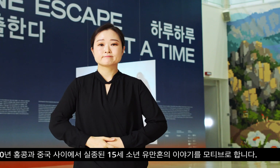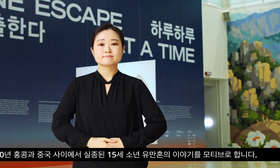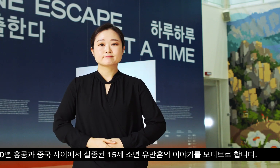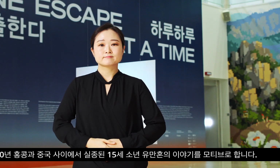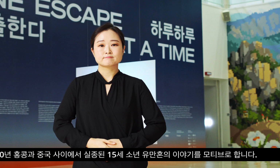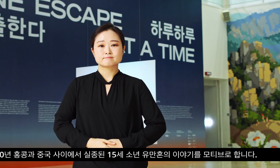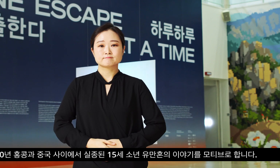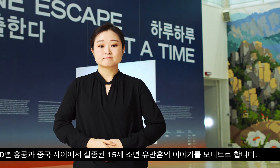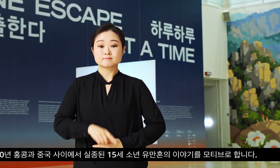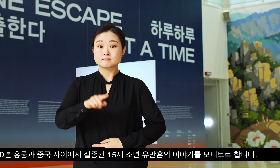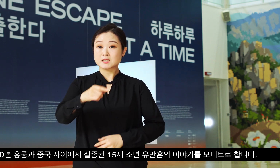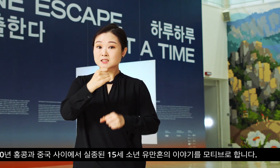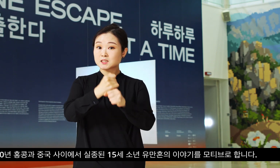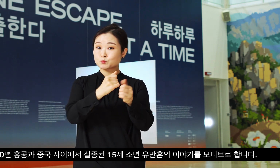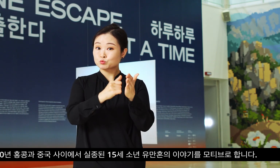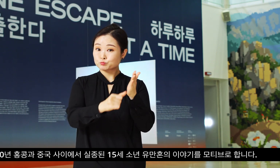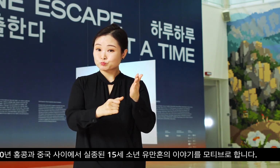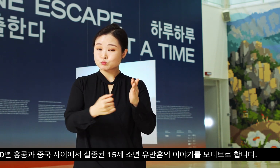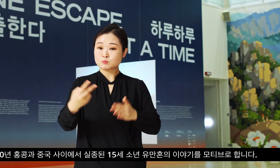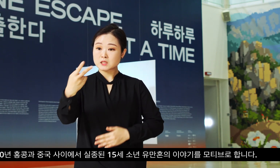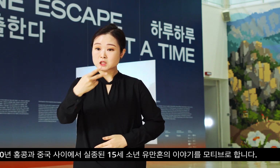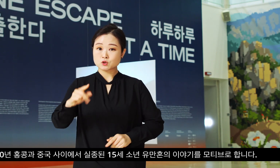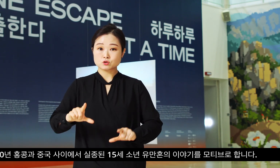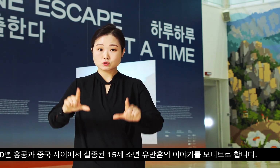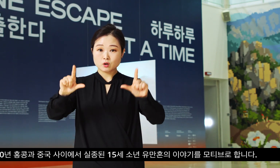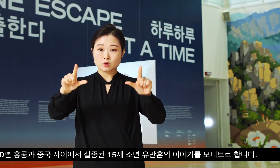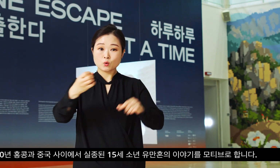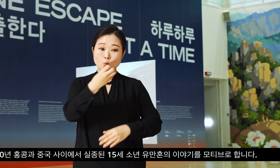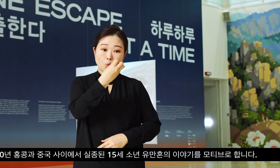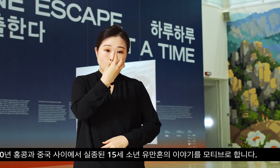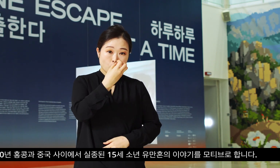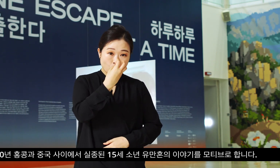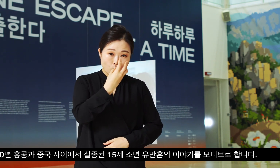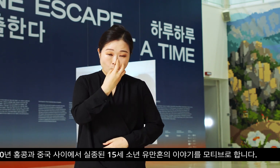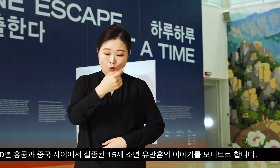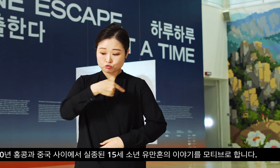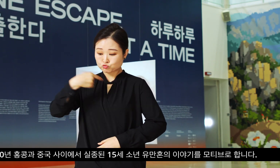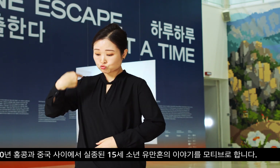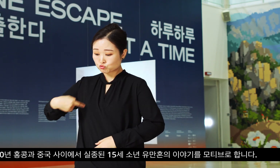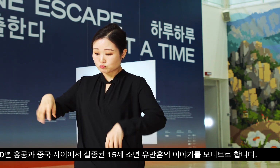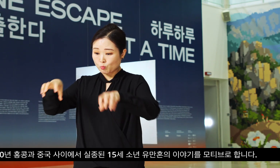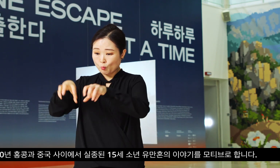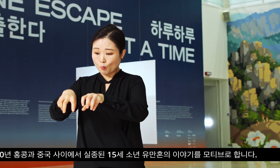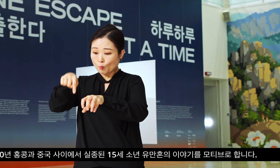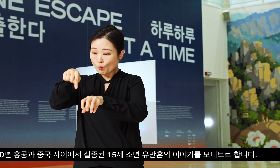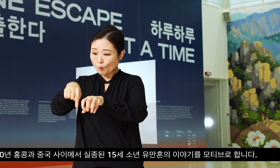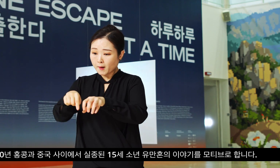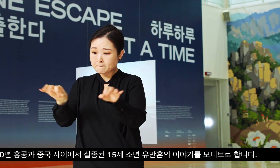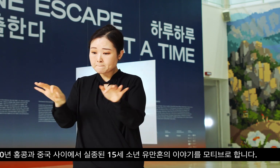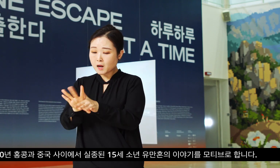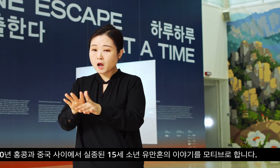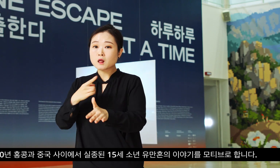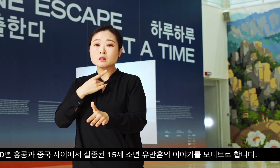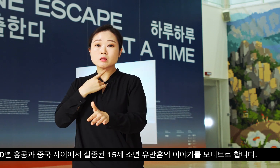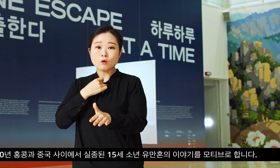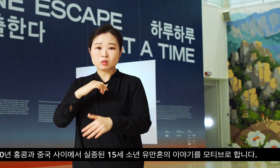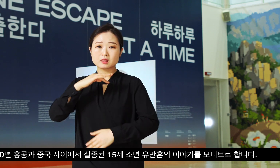본 작품은 2000년 홍콩과 중국 사이에서 실종된 15세 소년 유만혼의 이야기를 모티브로